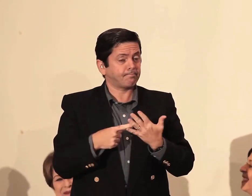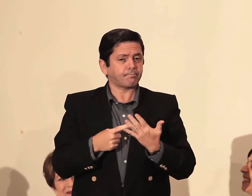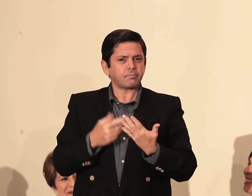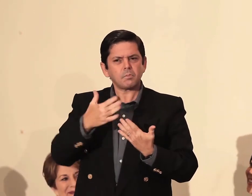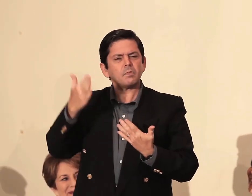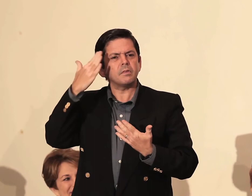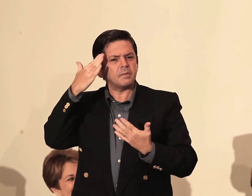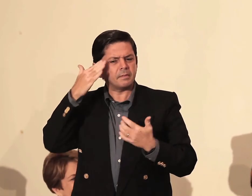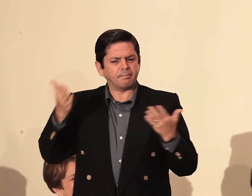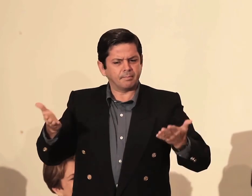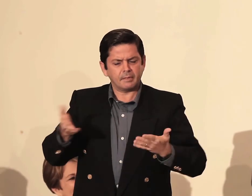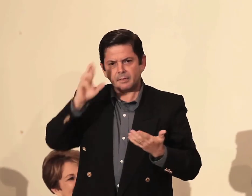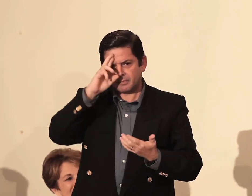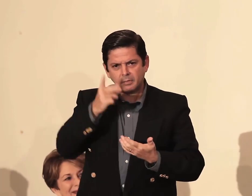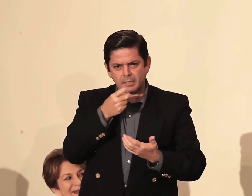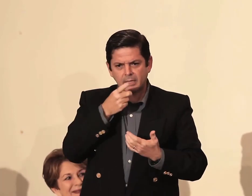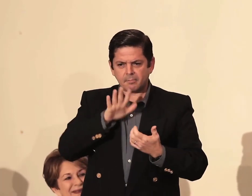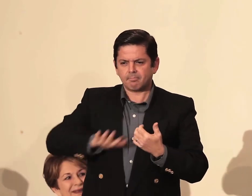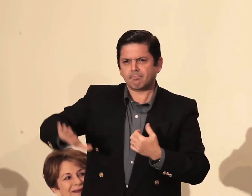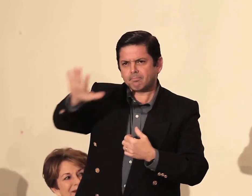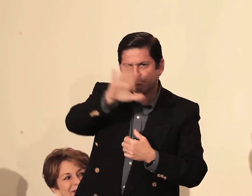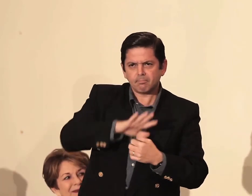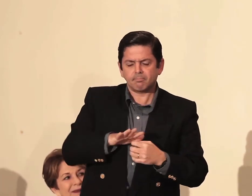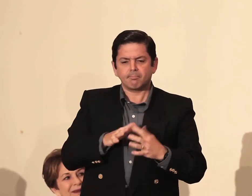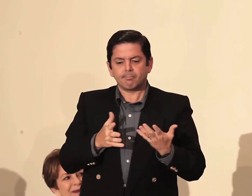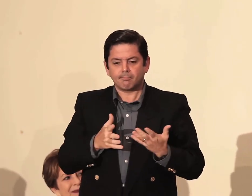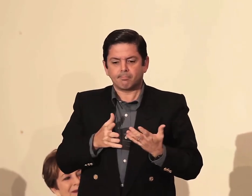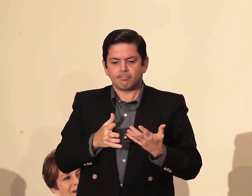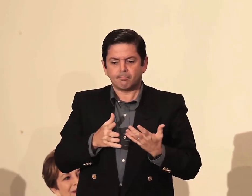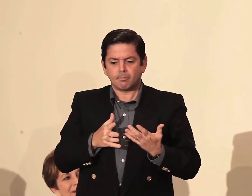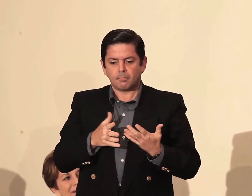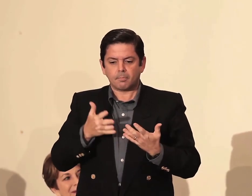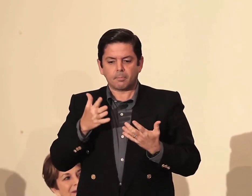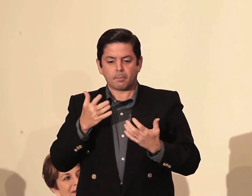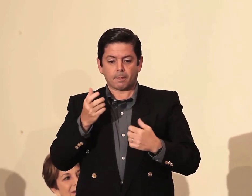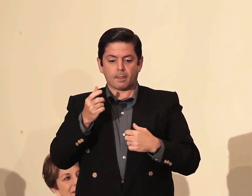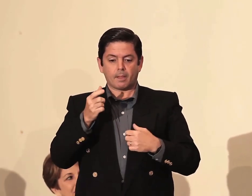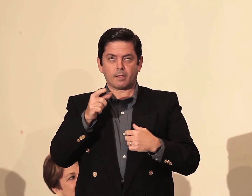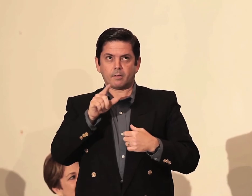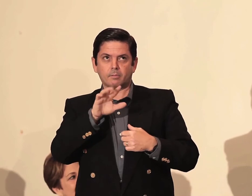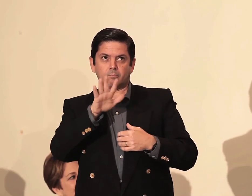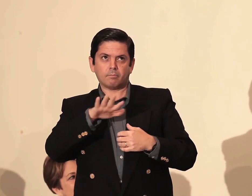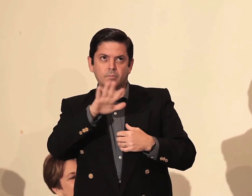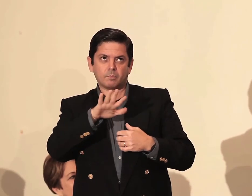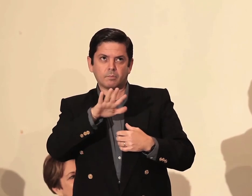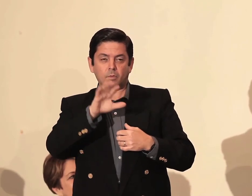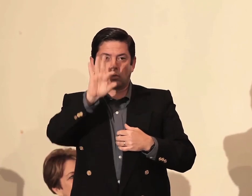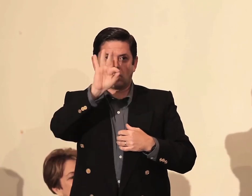Como Michelle explicó, ustedes saben que aquí en República Dominicana, en todo el territorio,